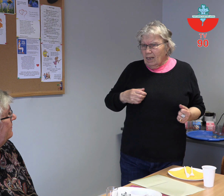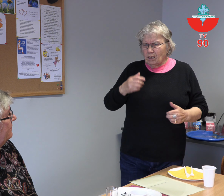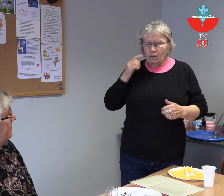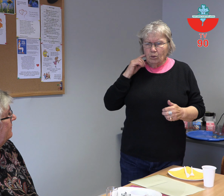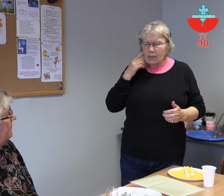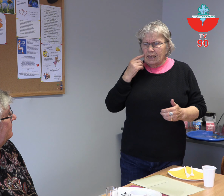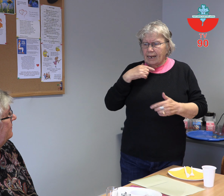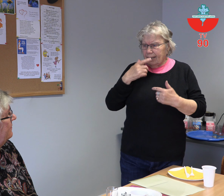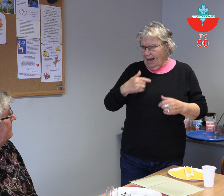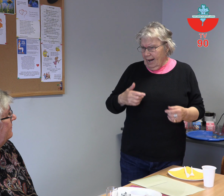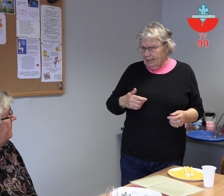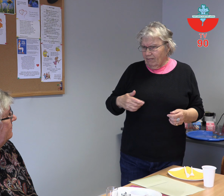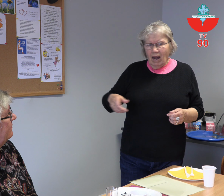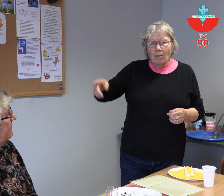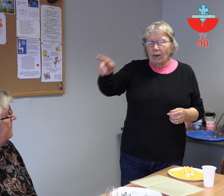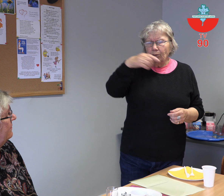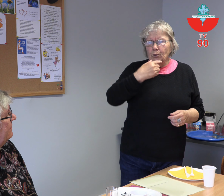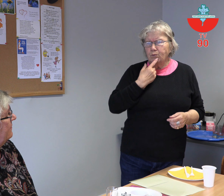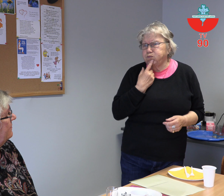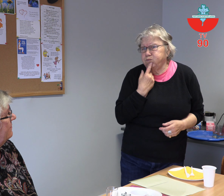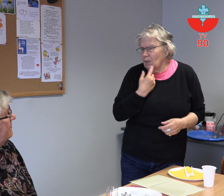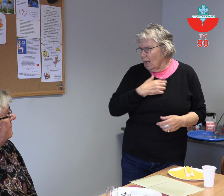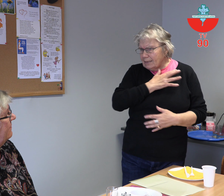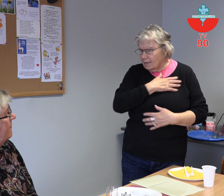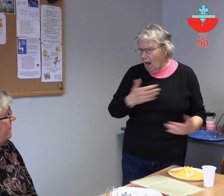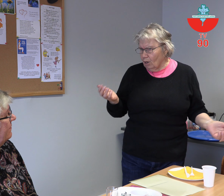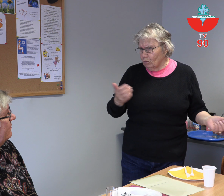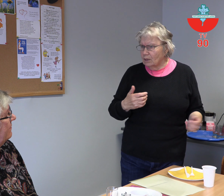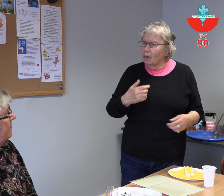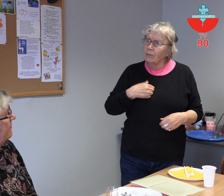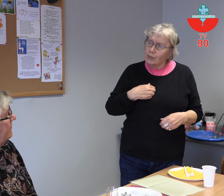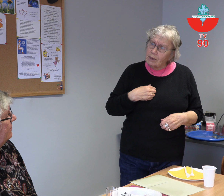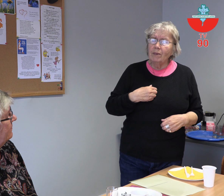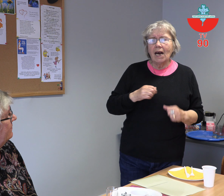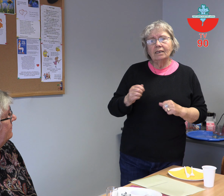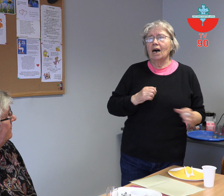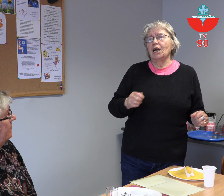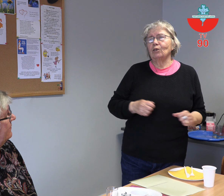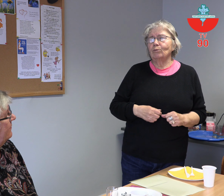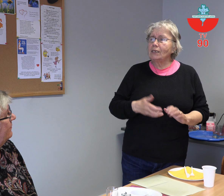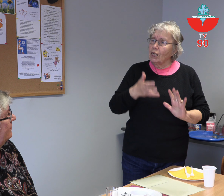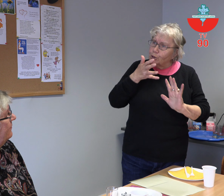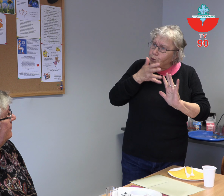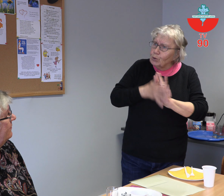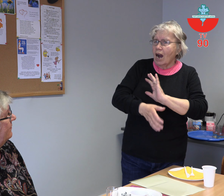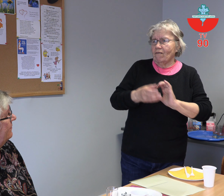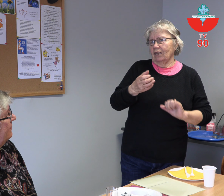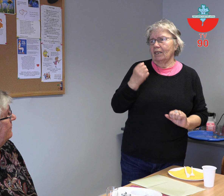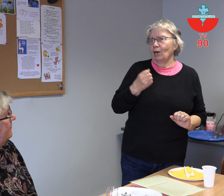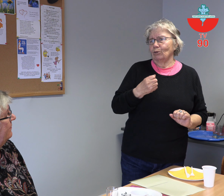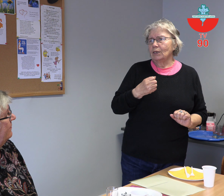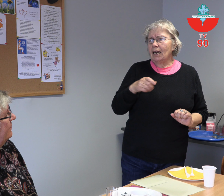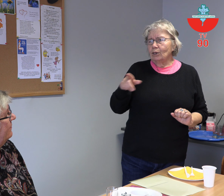et kurtide keelest väga palju ei saa aru. Ma siin saan aru, ma saan sügavalt aru,